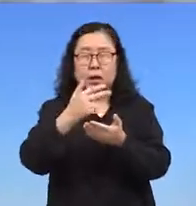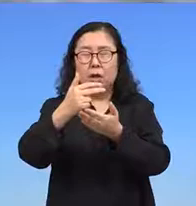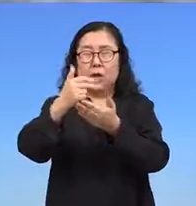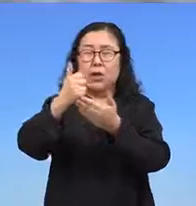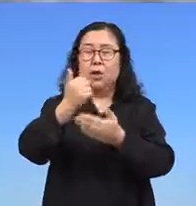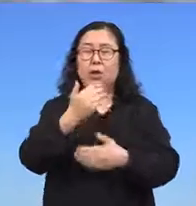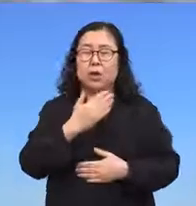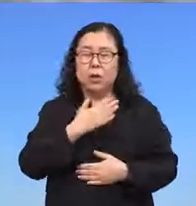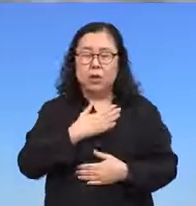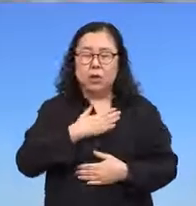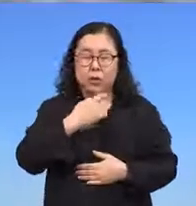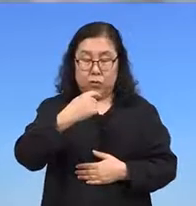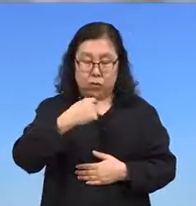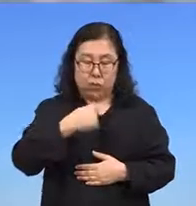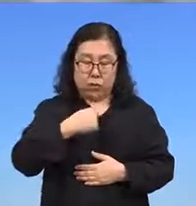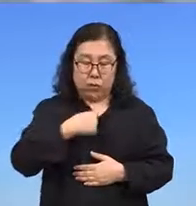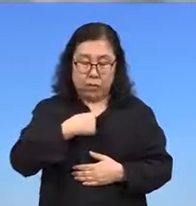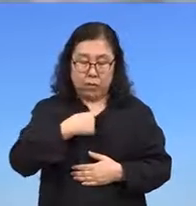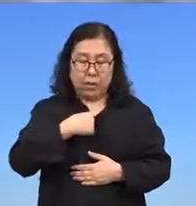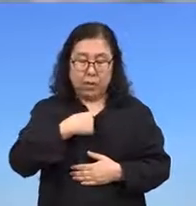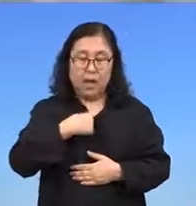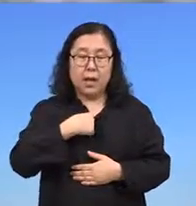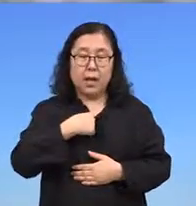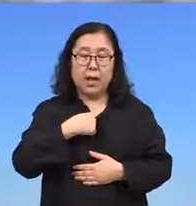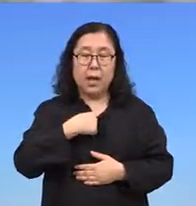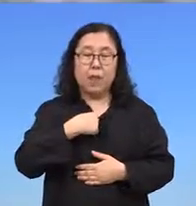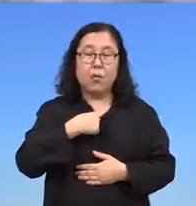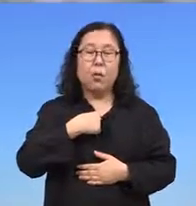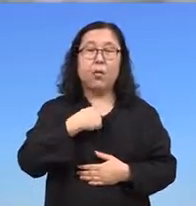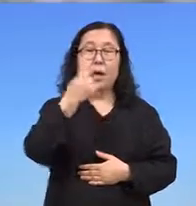주님 내게 오라시니,